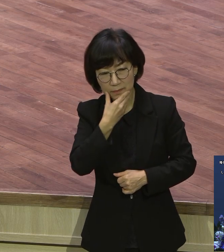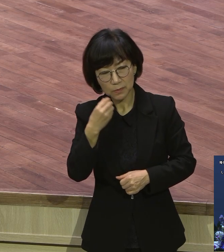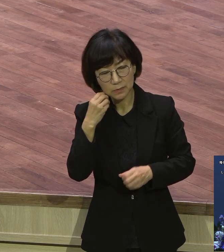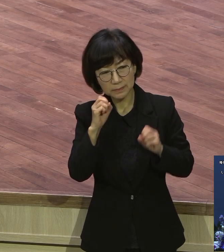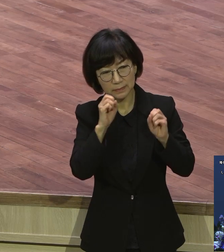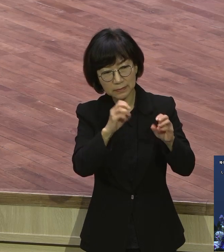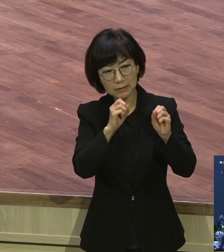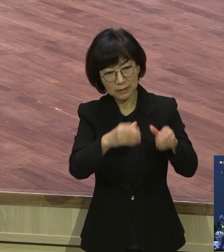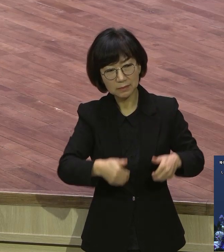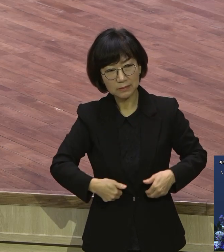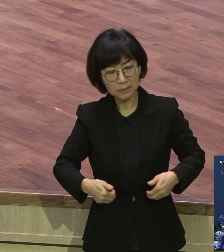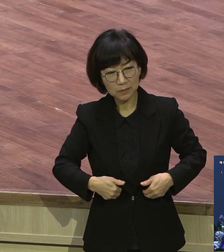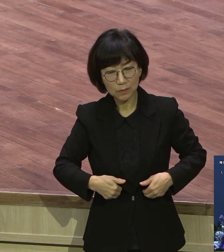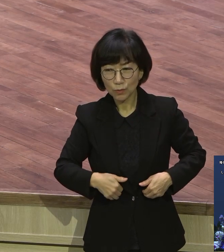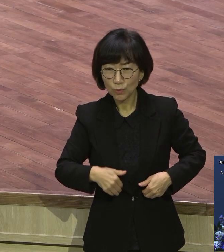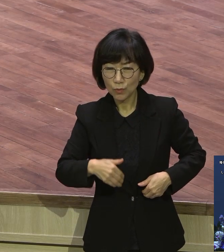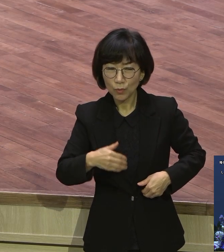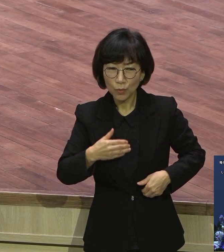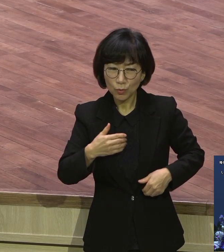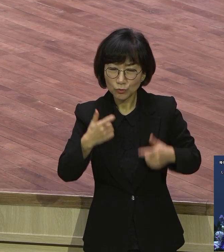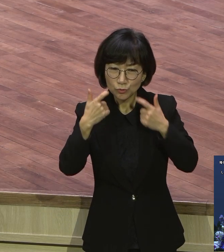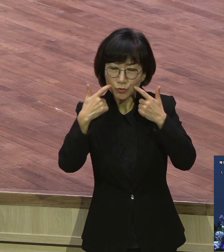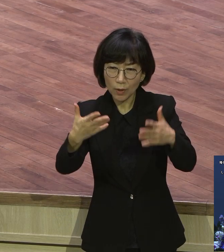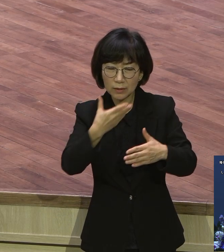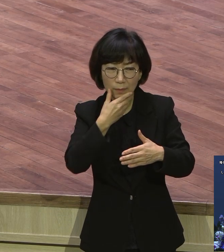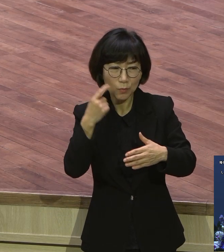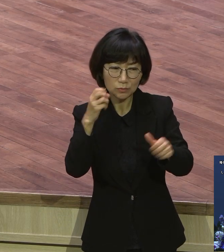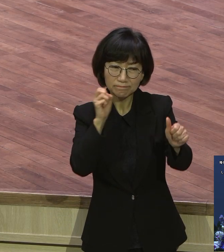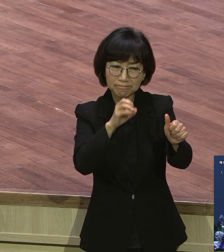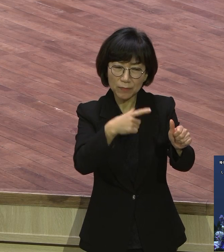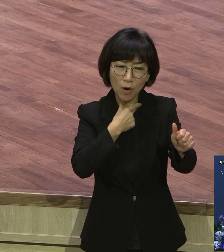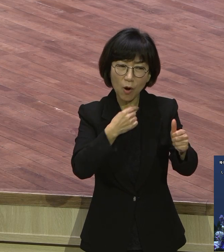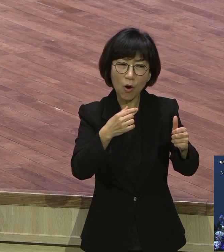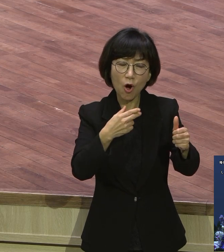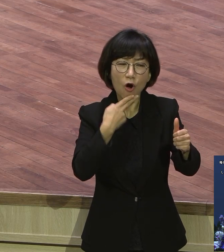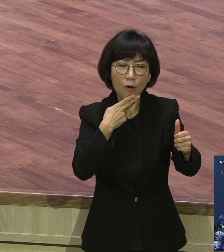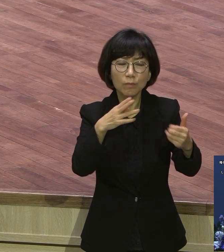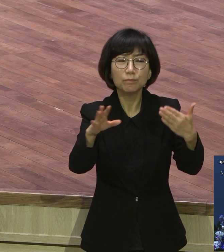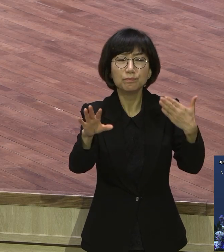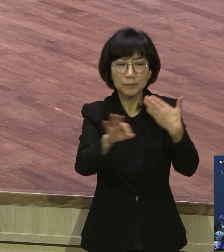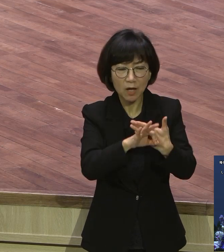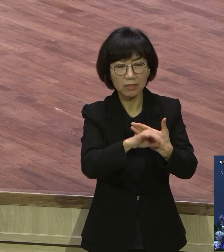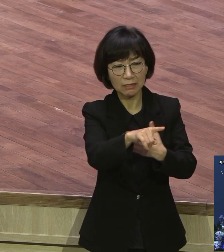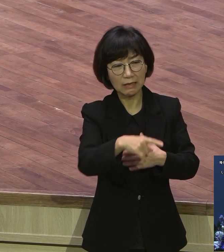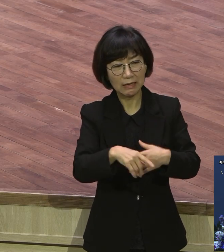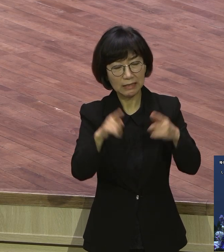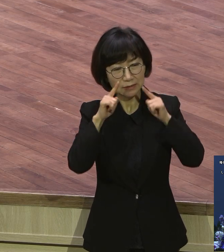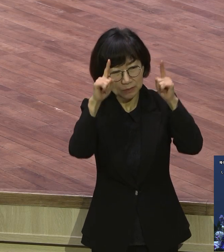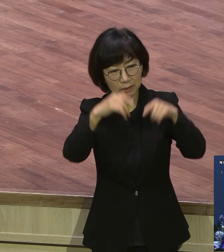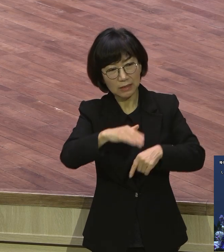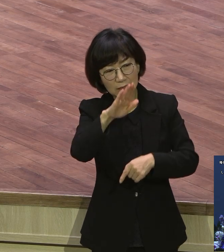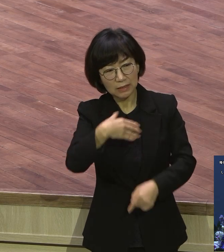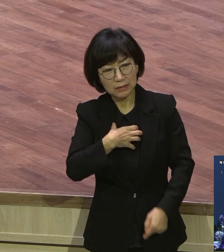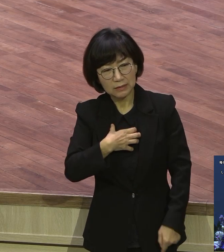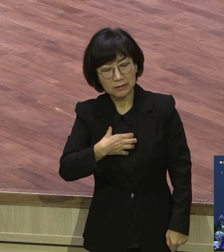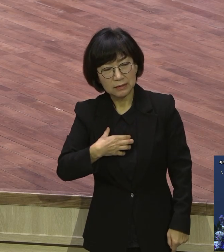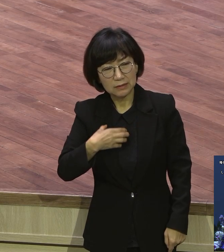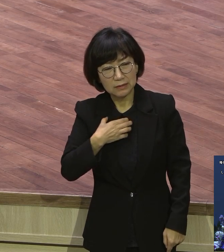저 사람 지옥 갈 텐데 누가 정확한 보험 못 전할 텐데 내가 꼭 저 사람 보험 전해야지